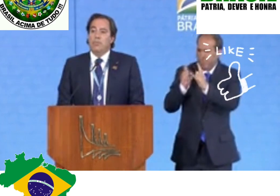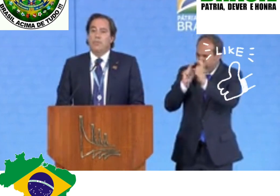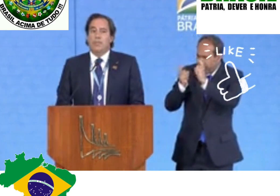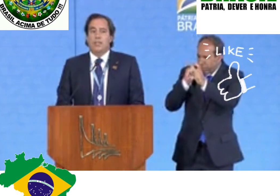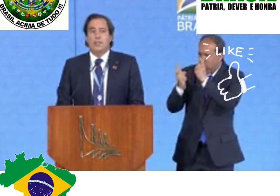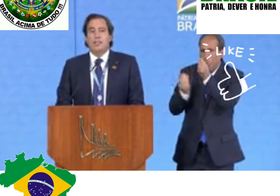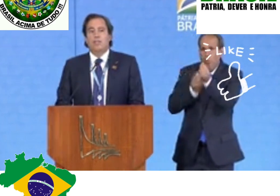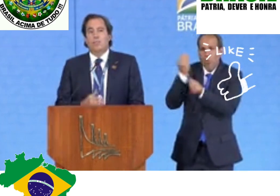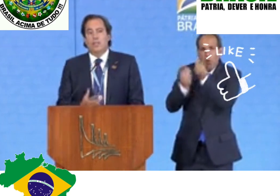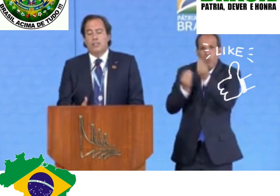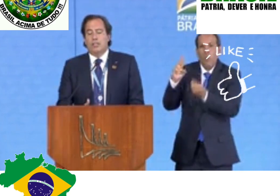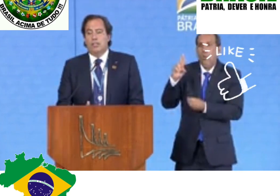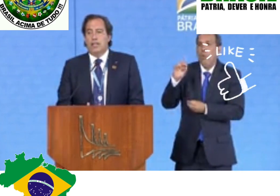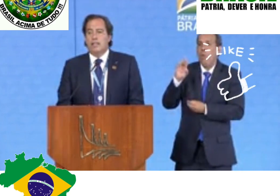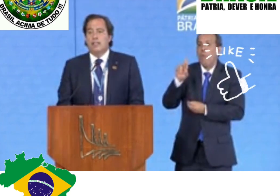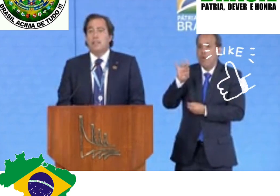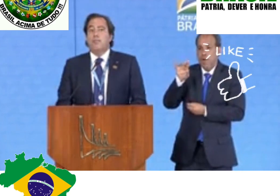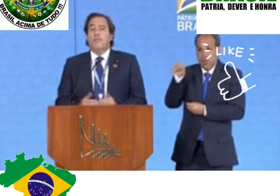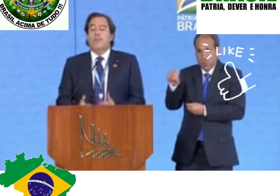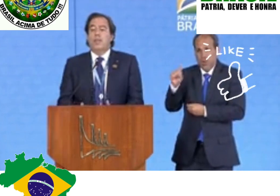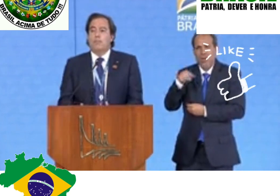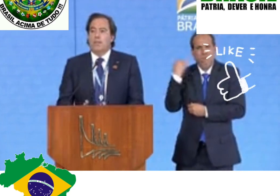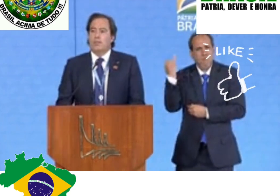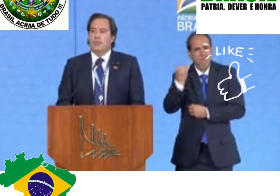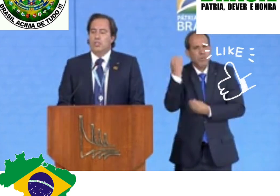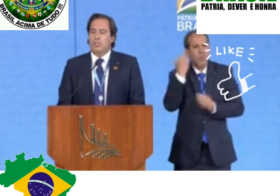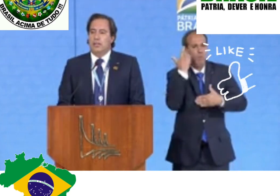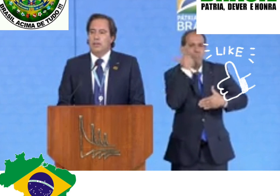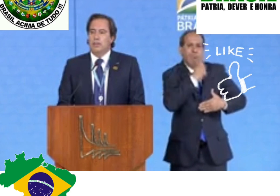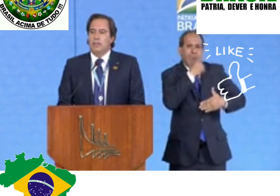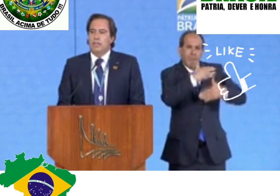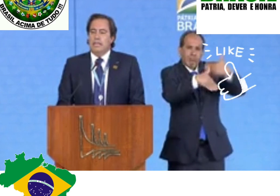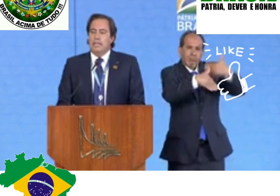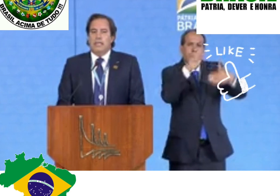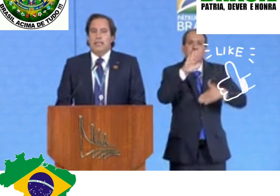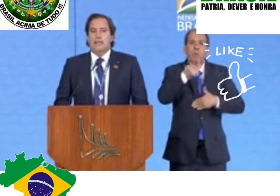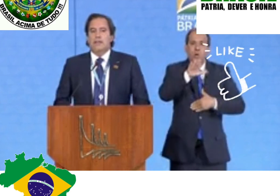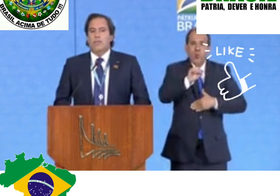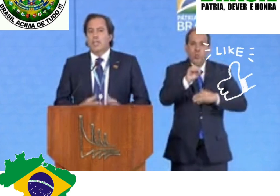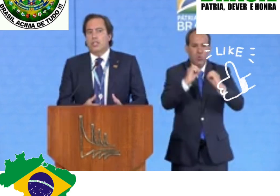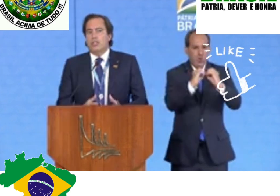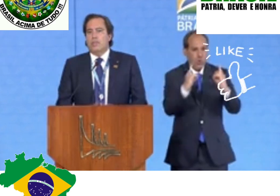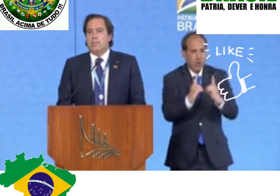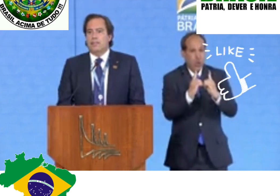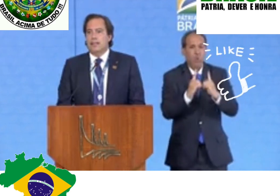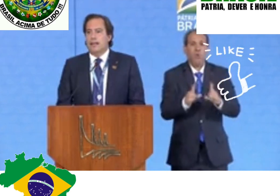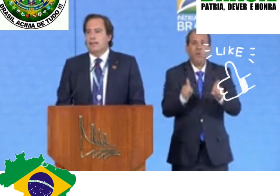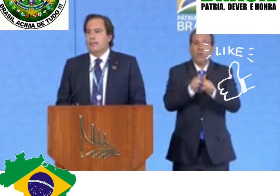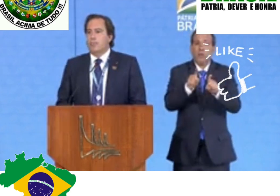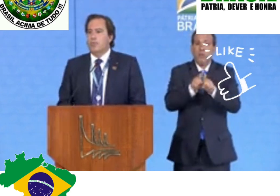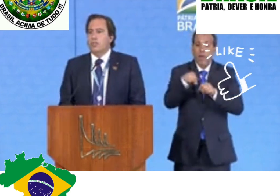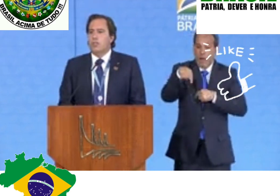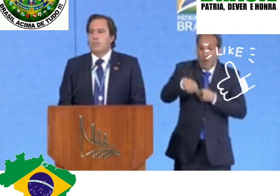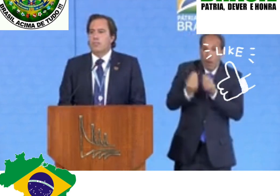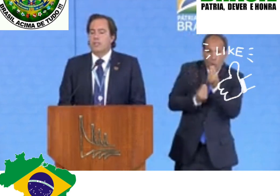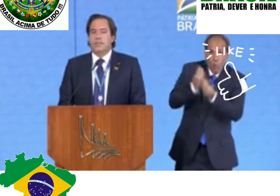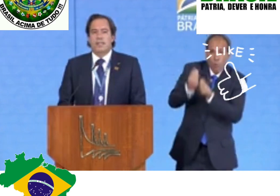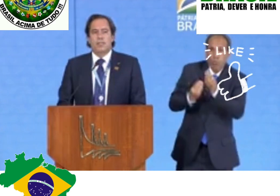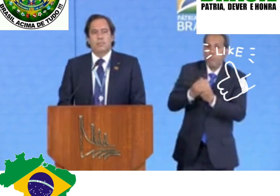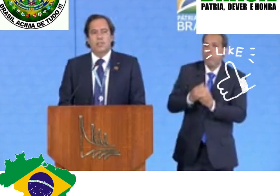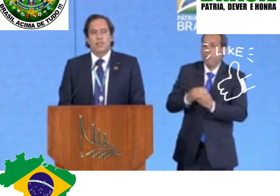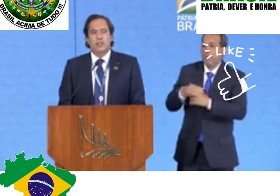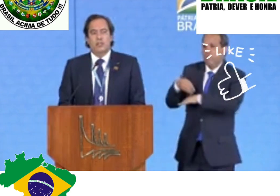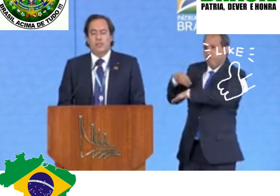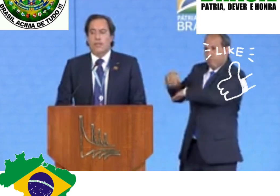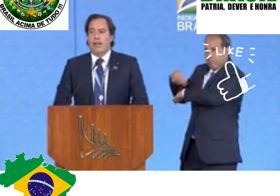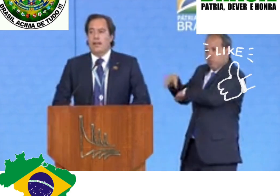ponto muito importante, porque a gente quer desenvolver o banco digital. E o que a gente vai passar, eu prometi para o presidente